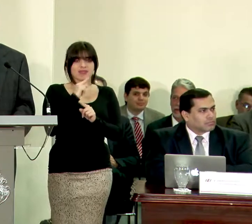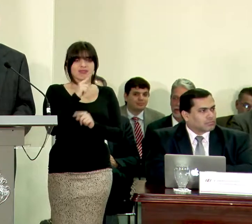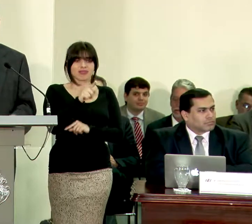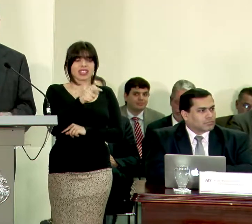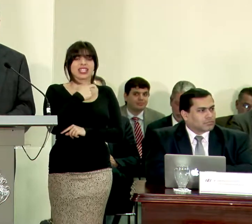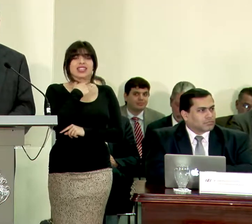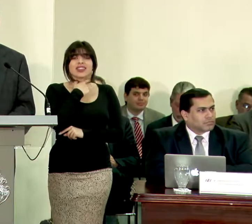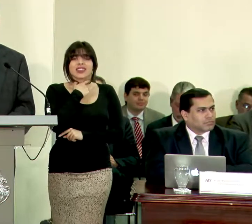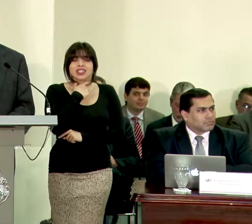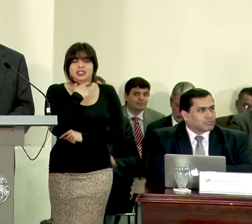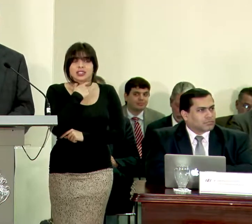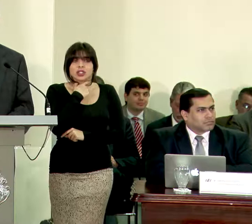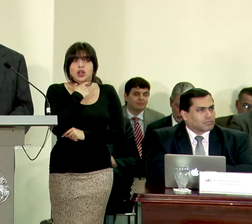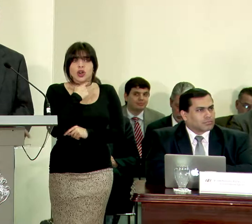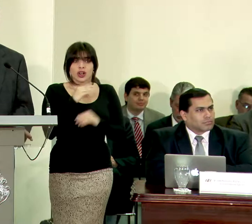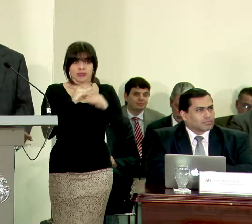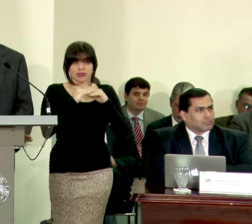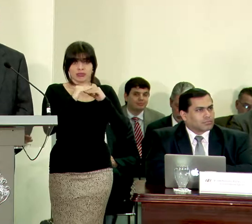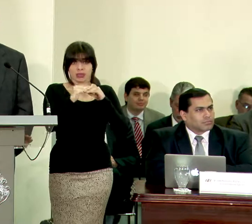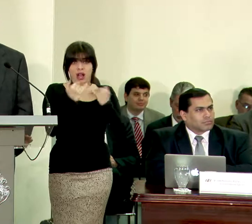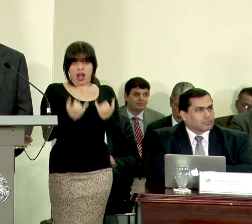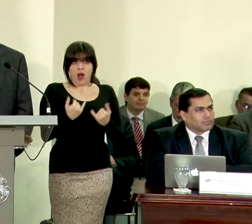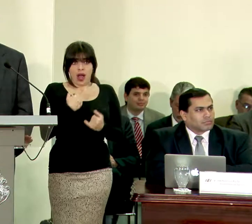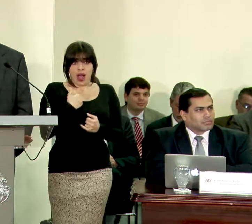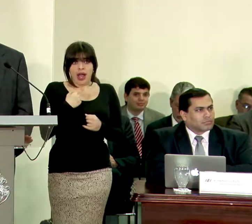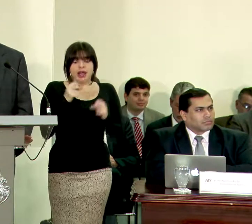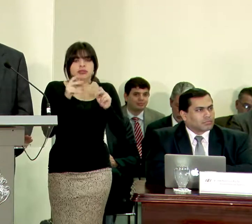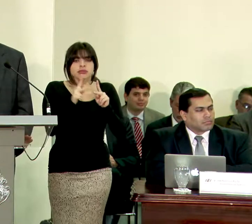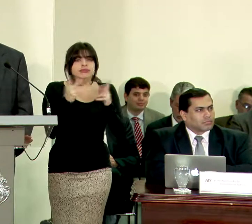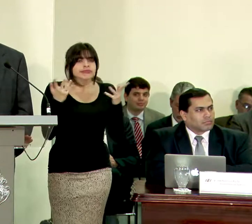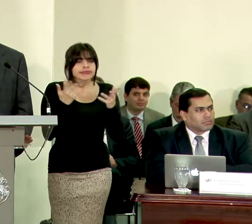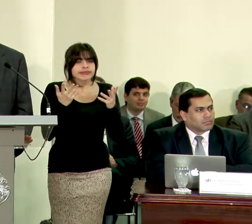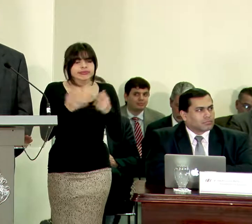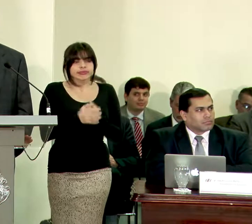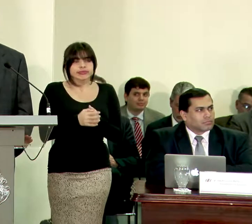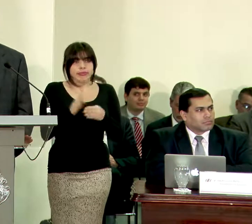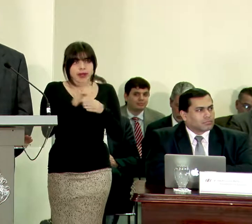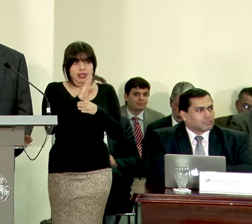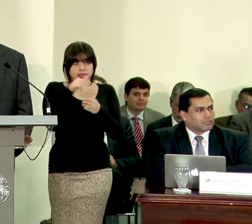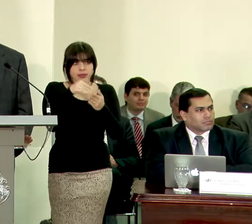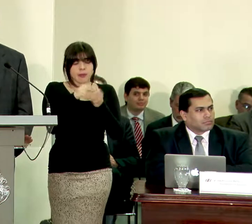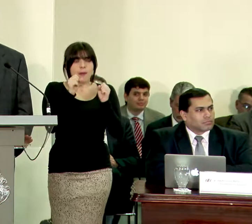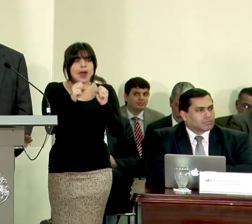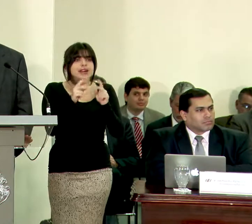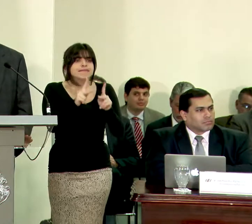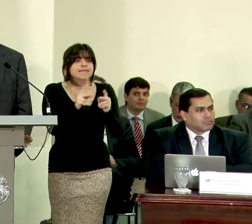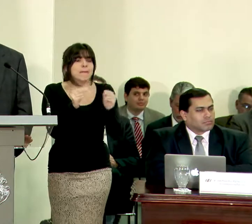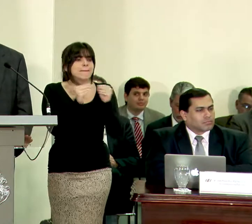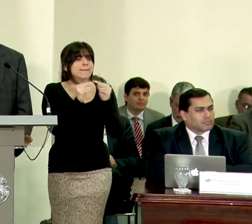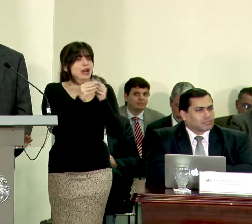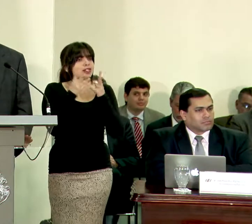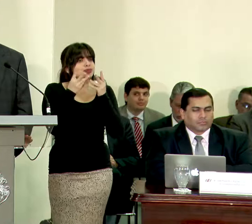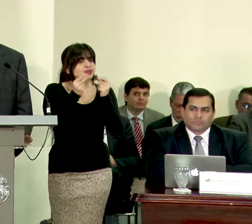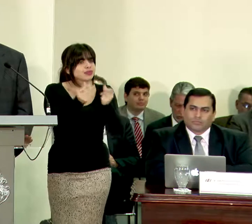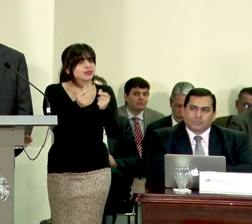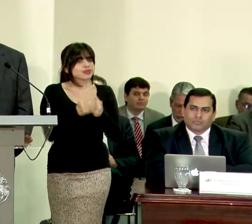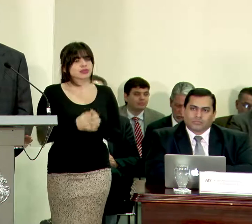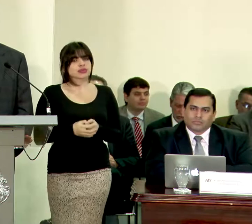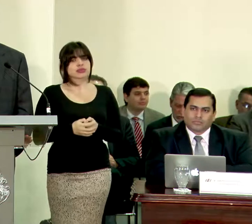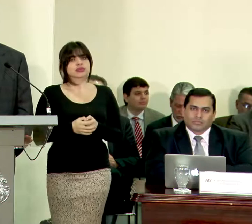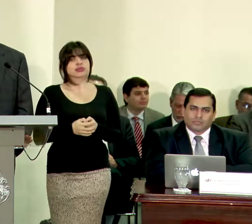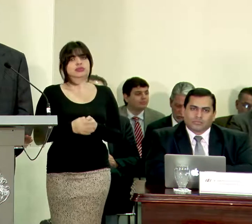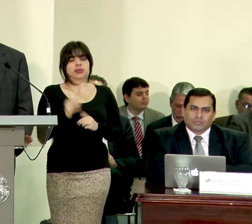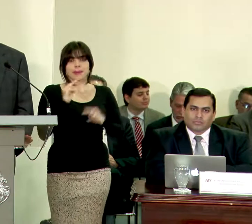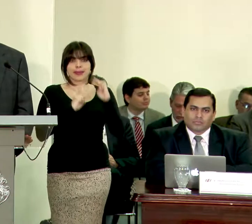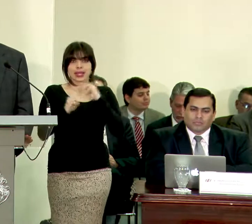de inflación del nivel que tenemos permite que el Banco Central permita una mayor liquidez